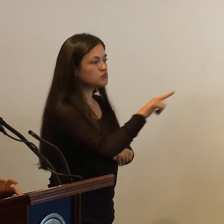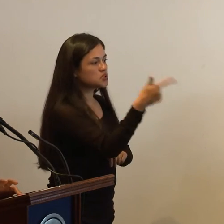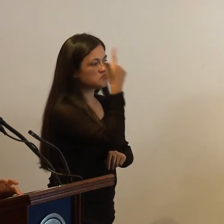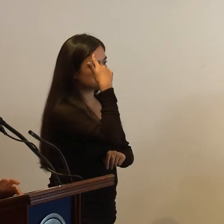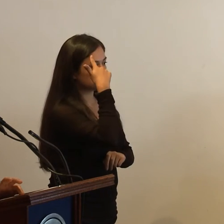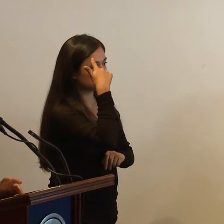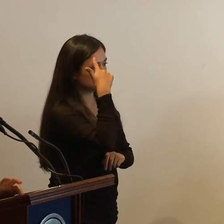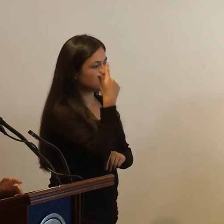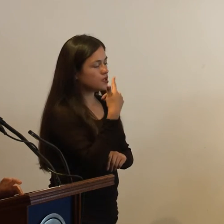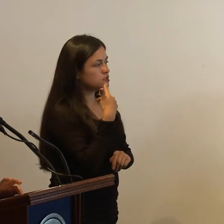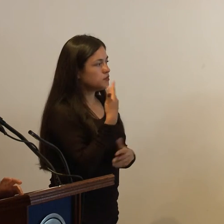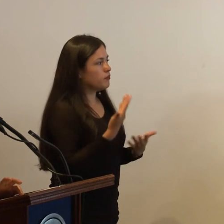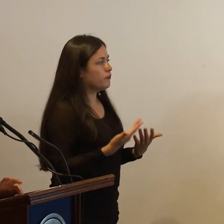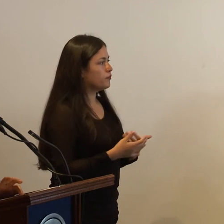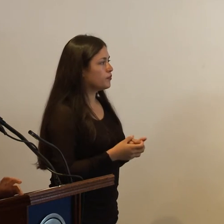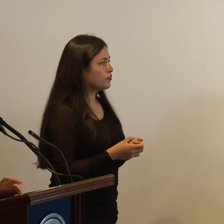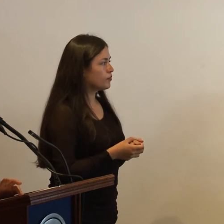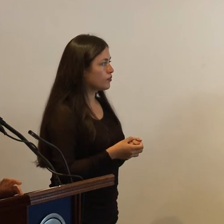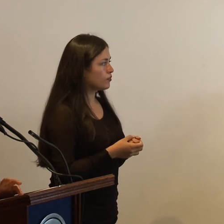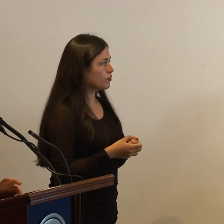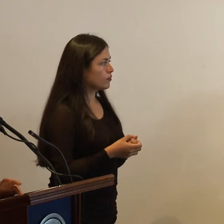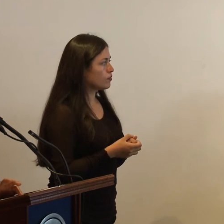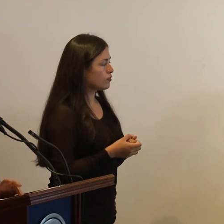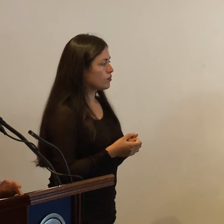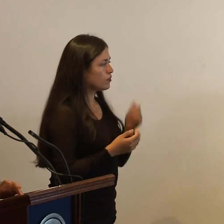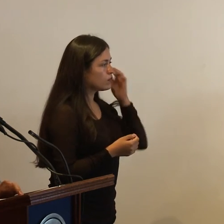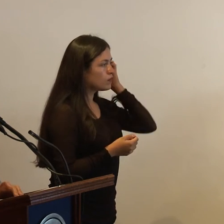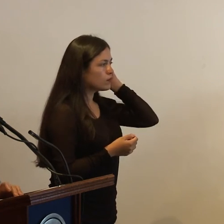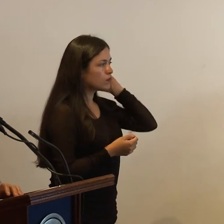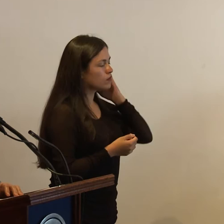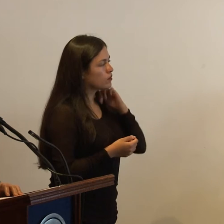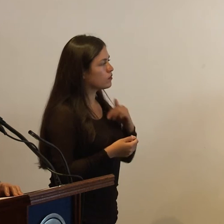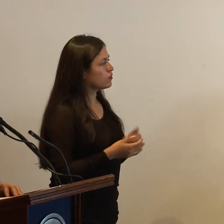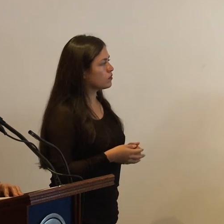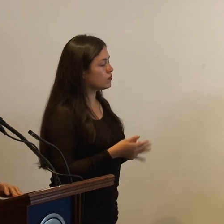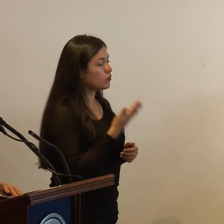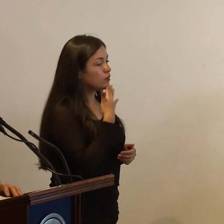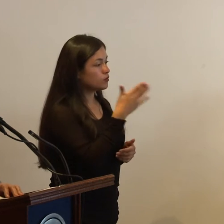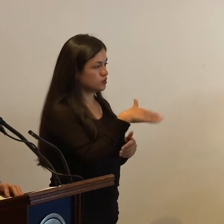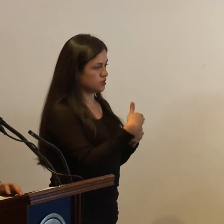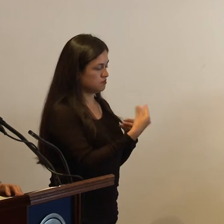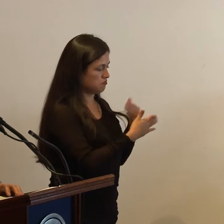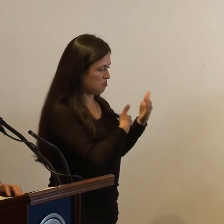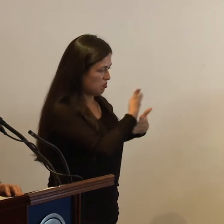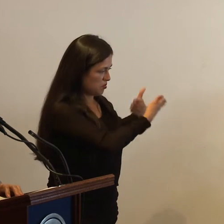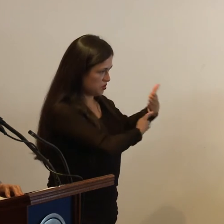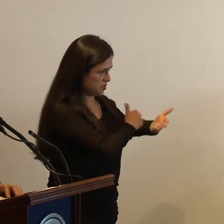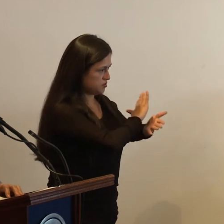a, digamos, a generar un proceso de paz,